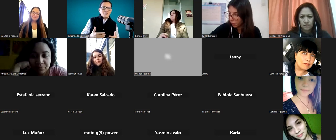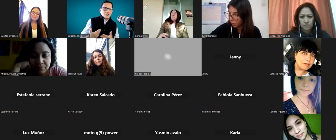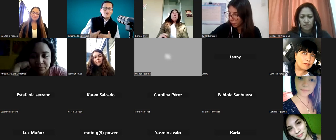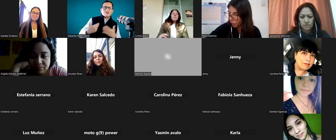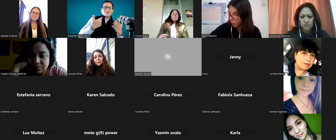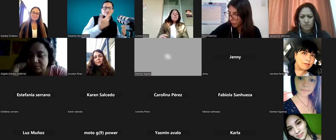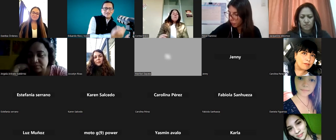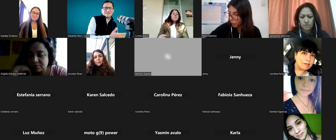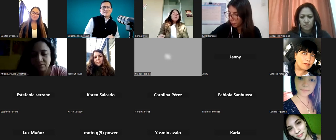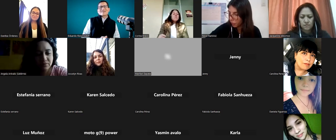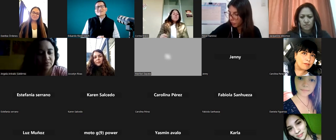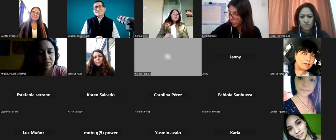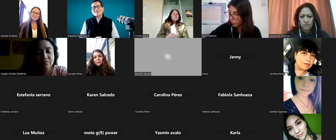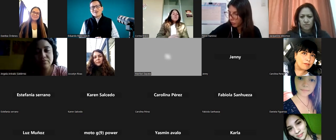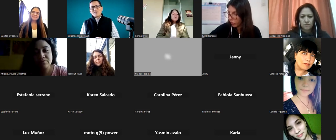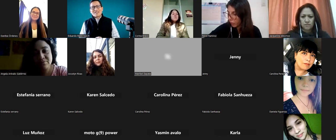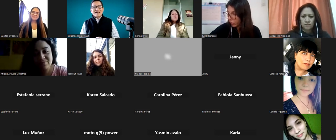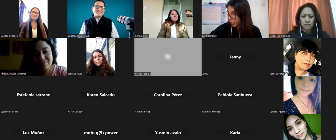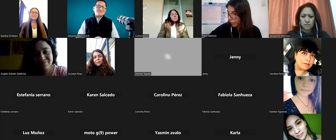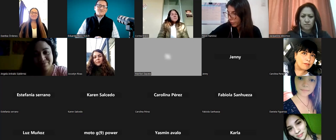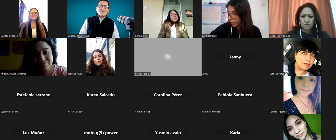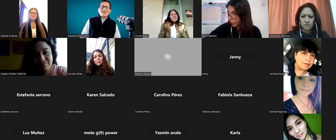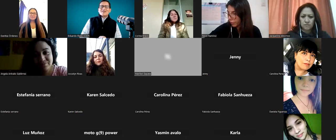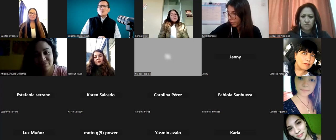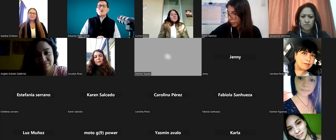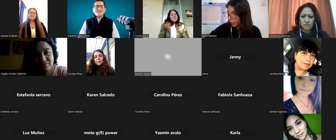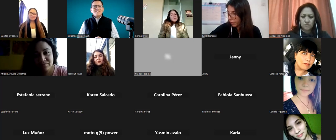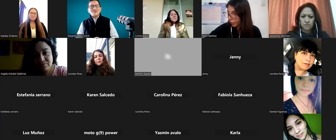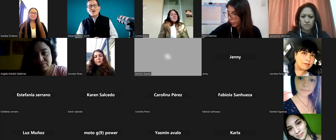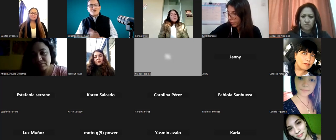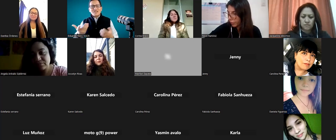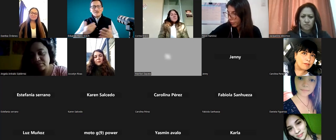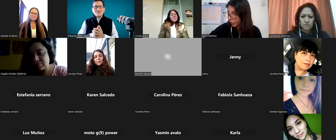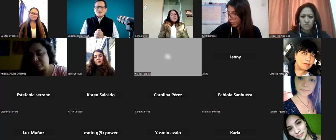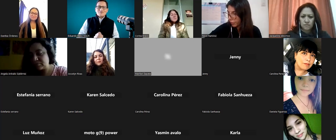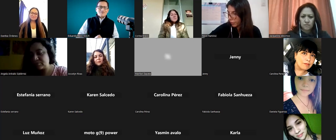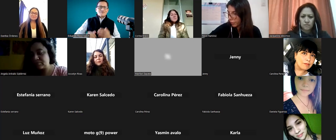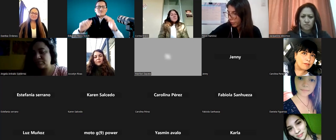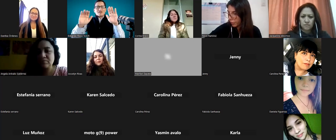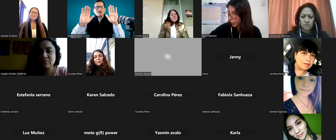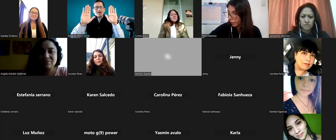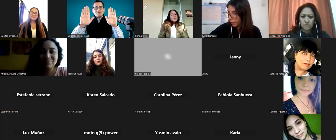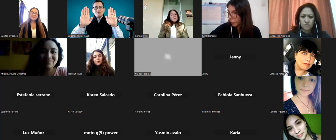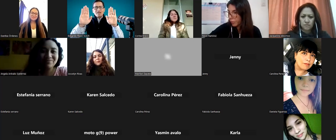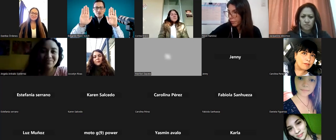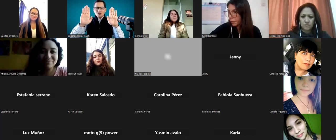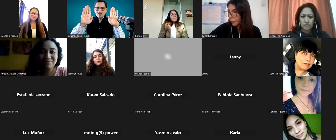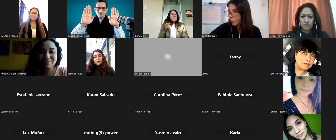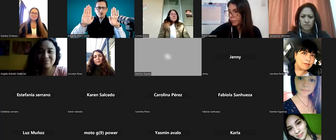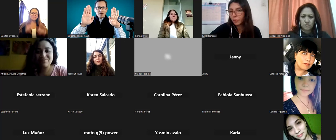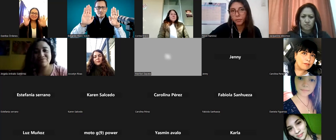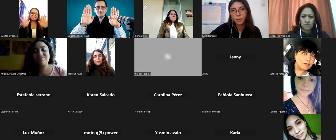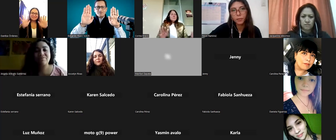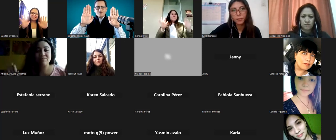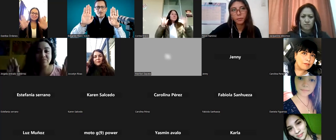psicología ayudando a personas sordas también a comprender la clase. ¿Cómo se dice psicólogo? Aprovechamos el tiro. Ambas manitos las